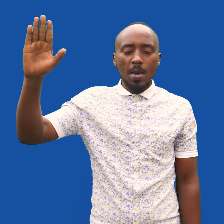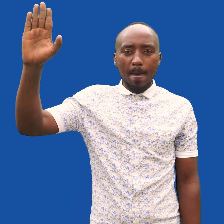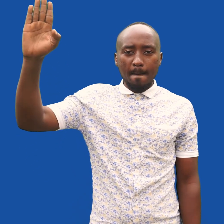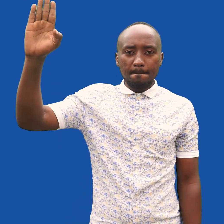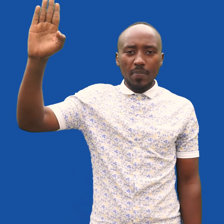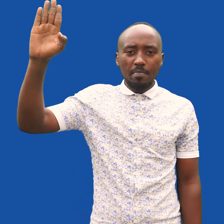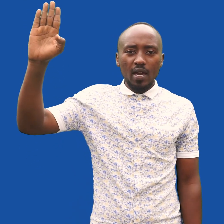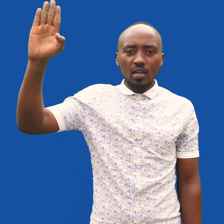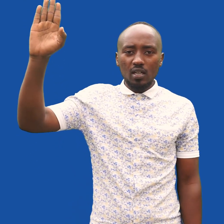Bebe.